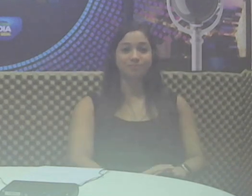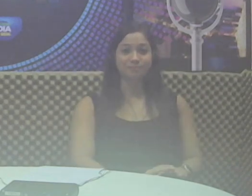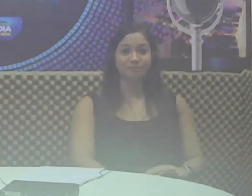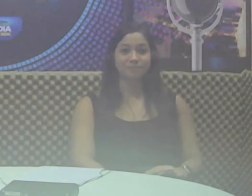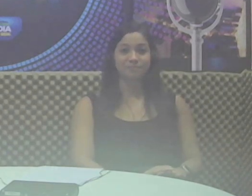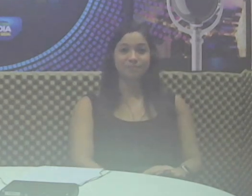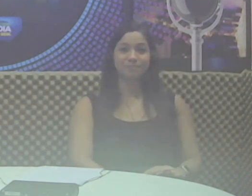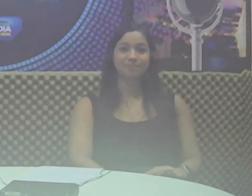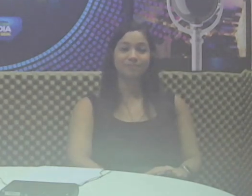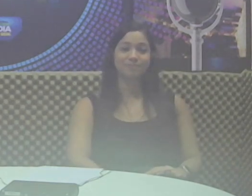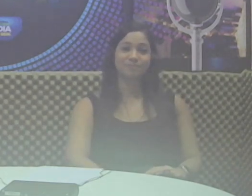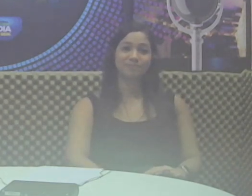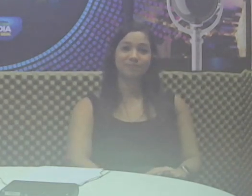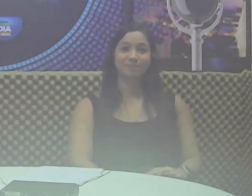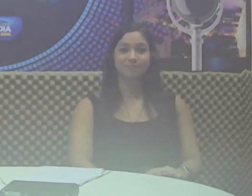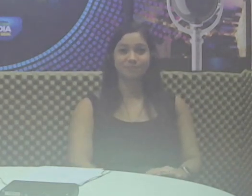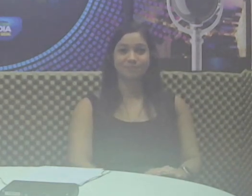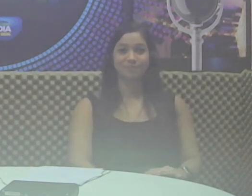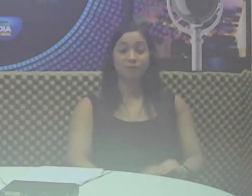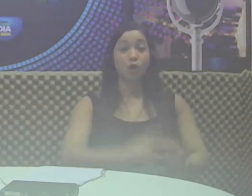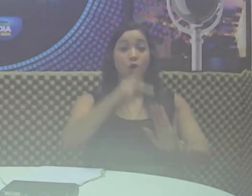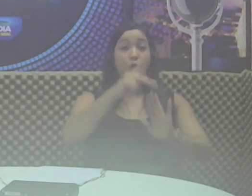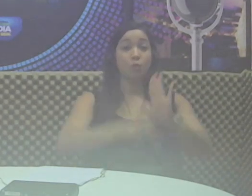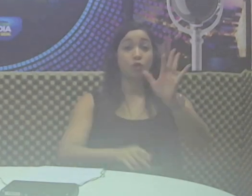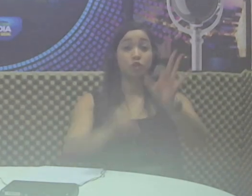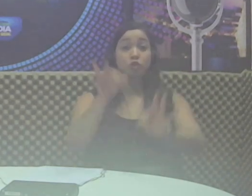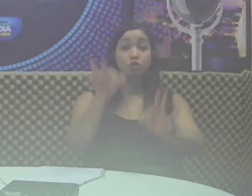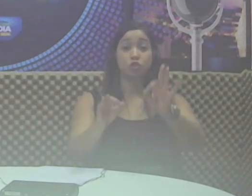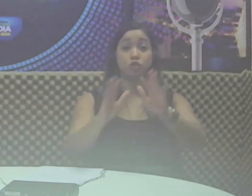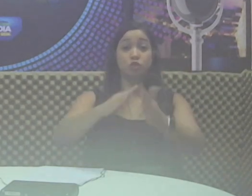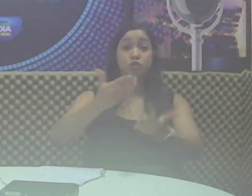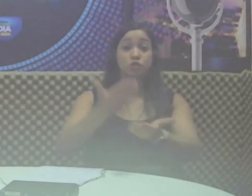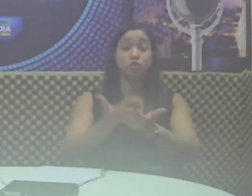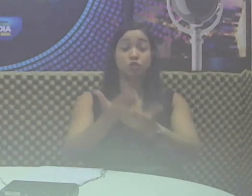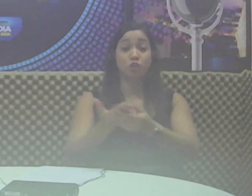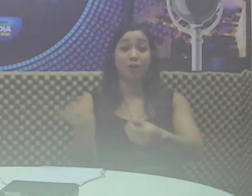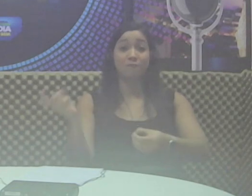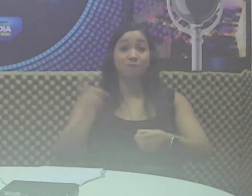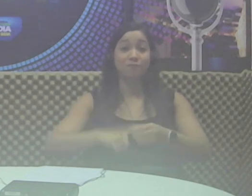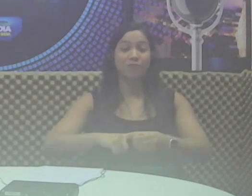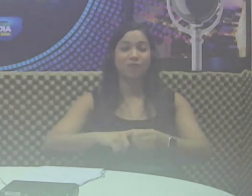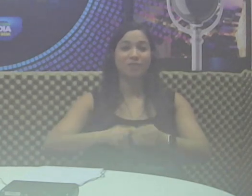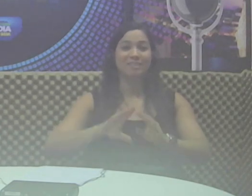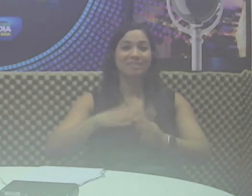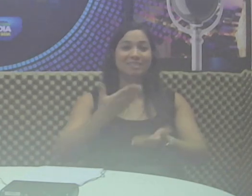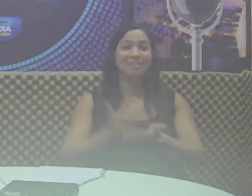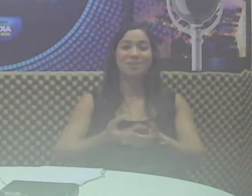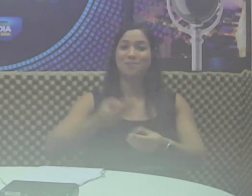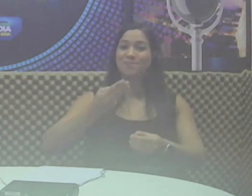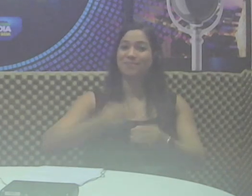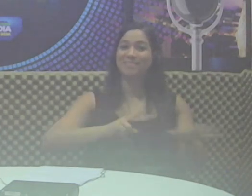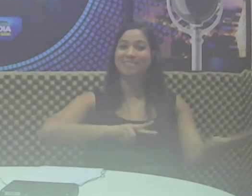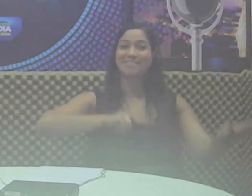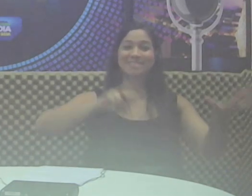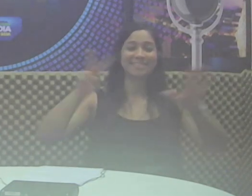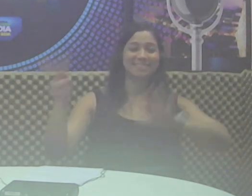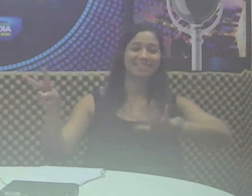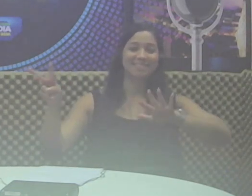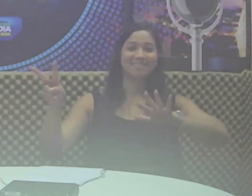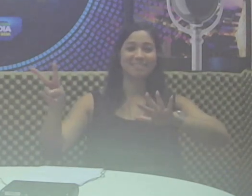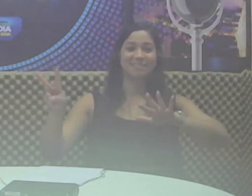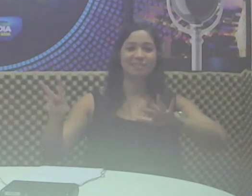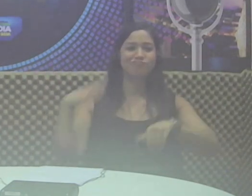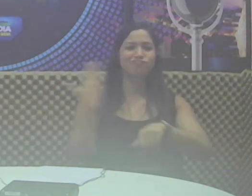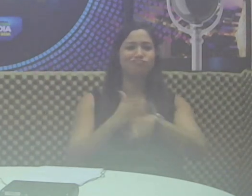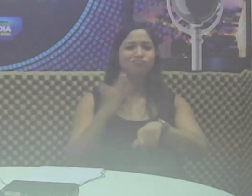notícias. O programa Justiça na Escola retornou às escolas municipais nesta semana. As